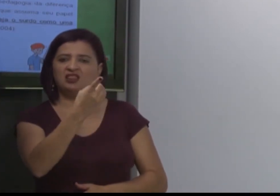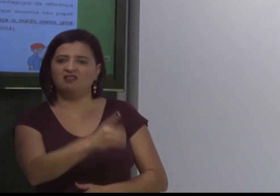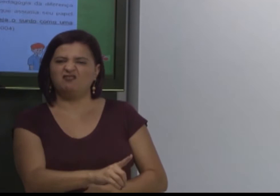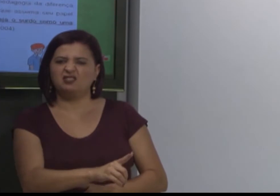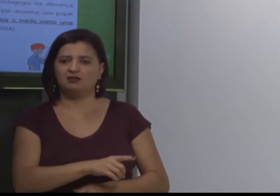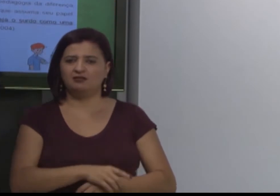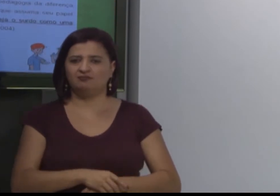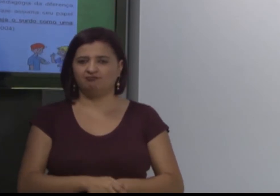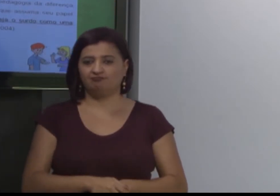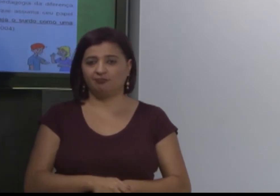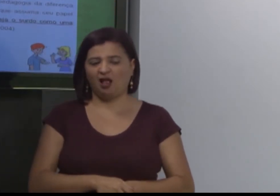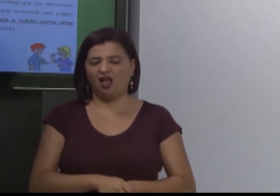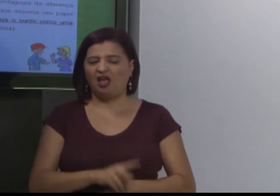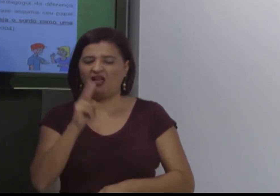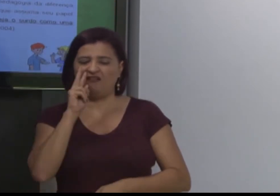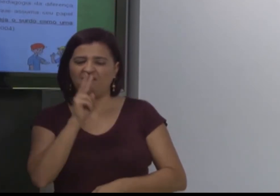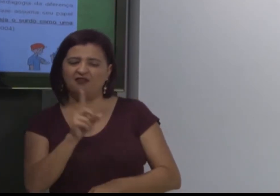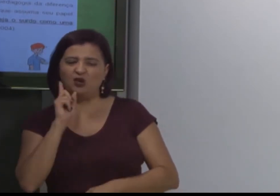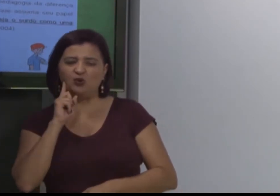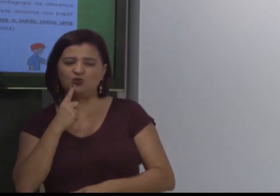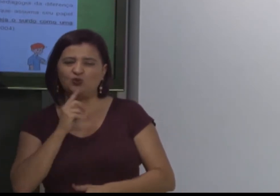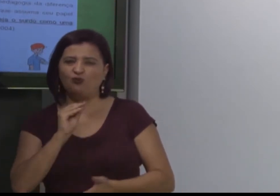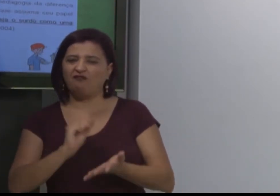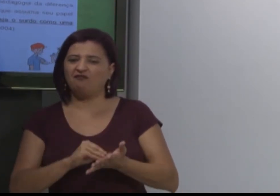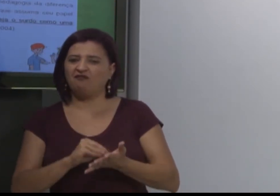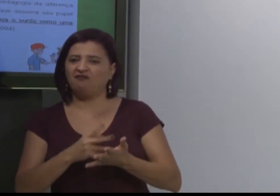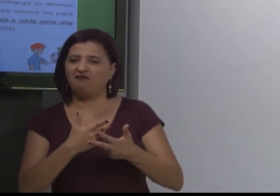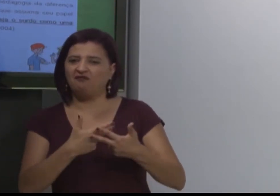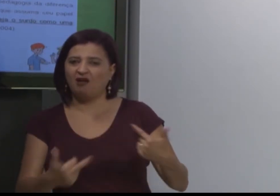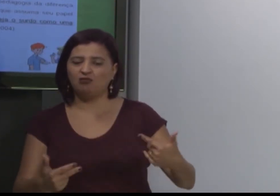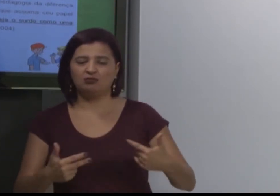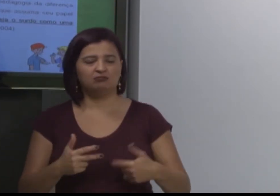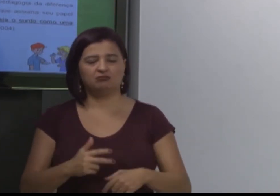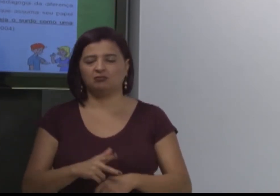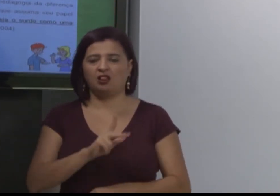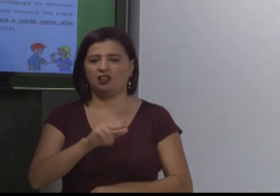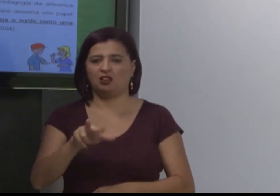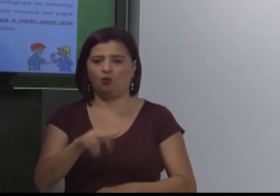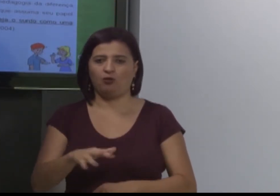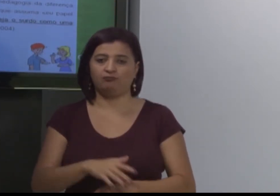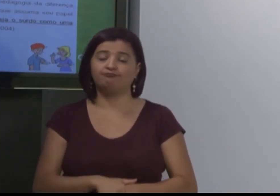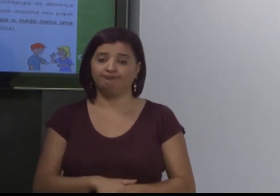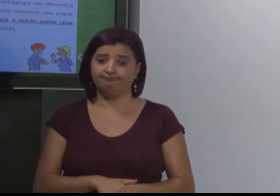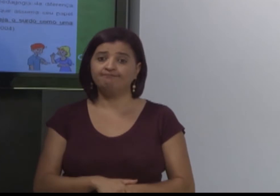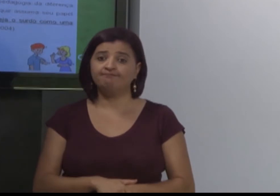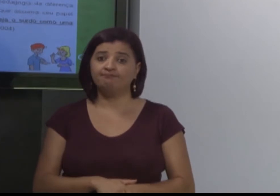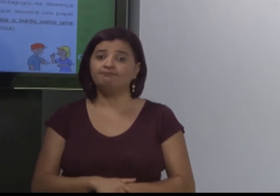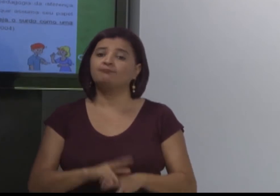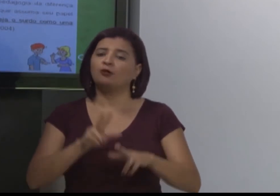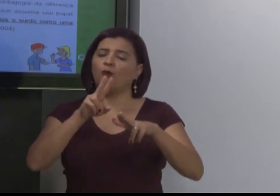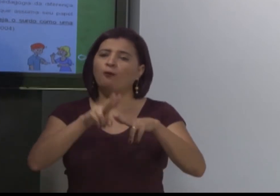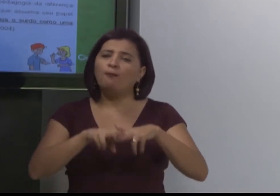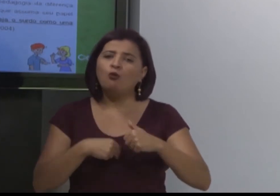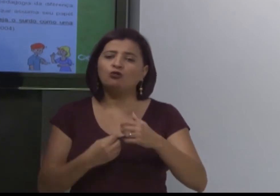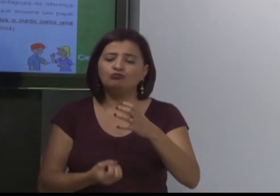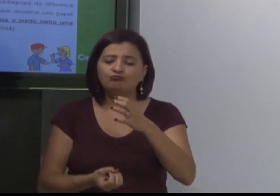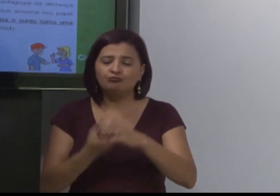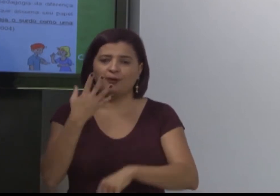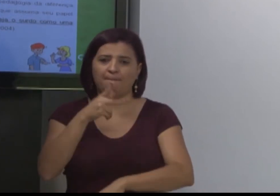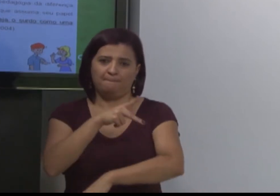E não ver o surdo como deficiente, como alguém que falta alguma coisa. Então, por